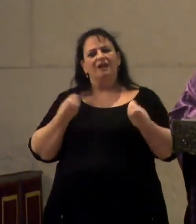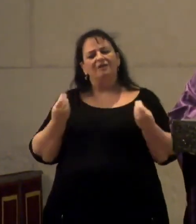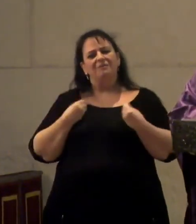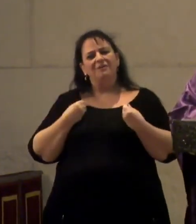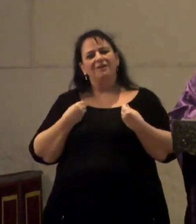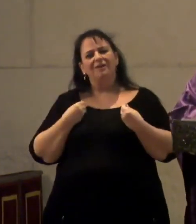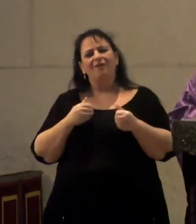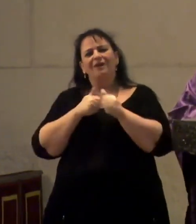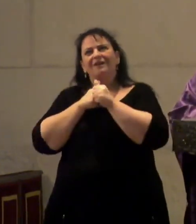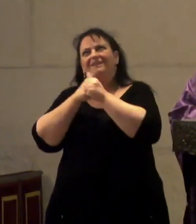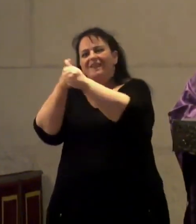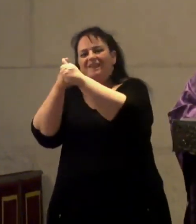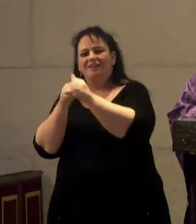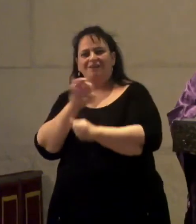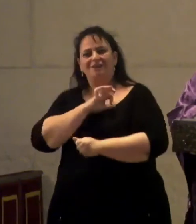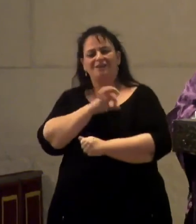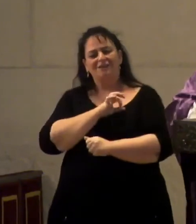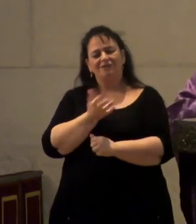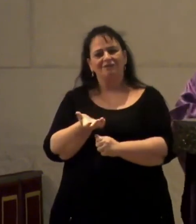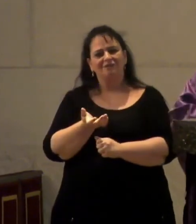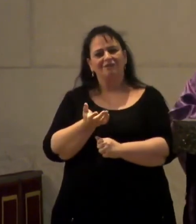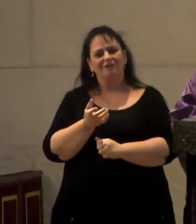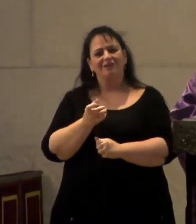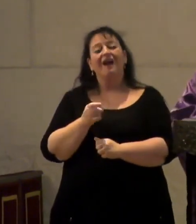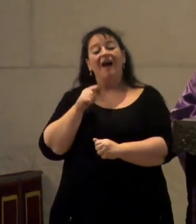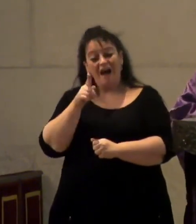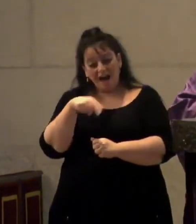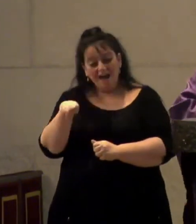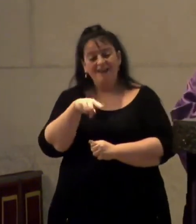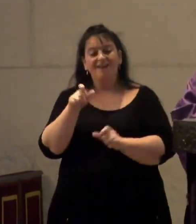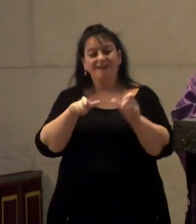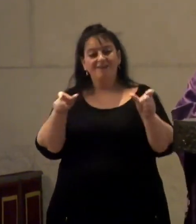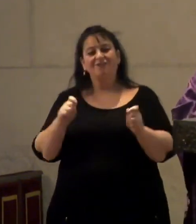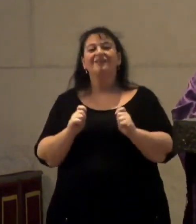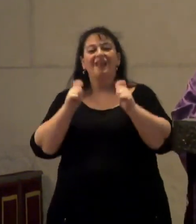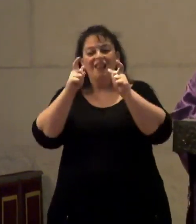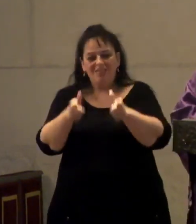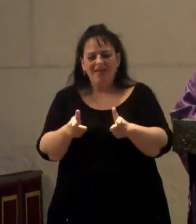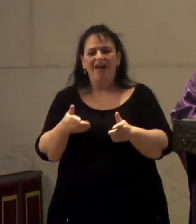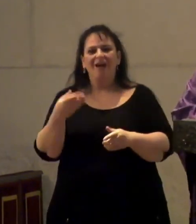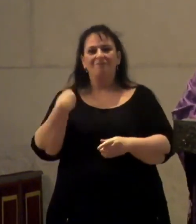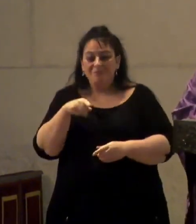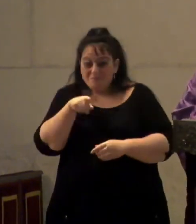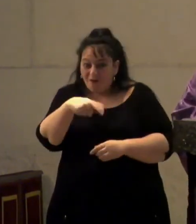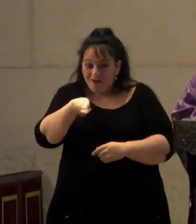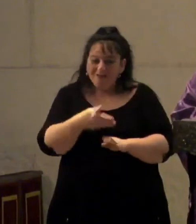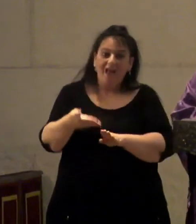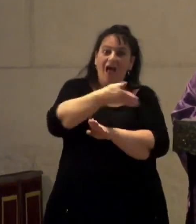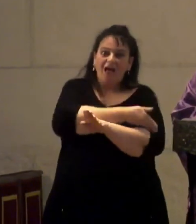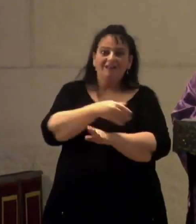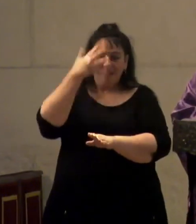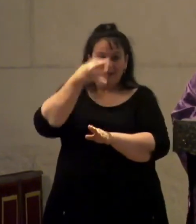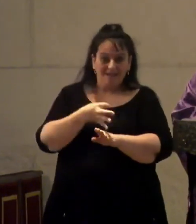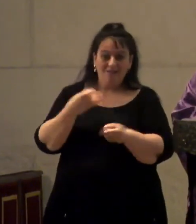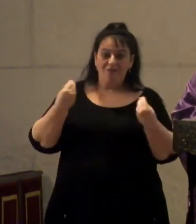huellas del Señor, se les otorga ahora esto en lo que han creído y por lo que han vivido?